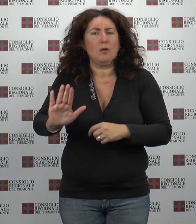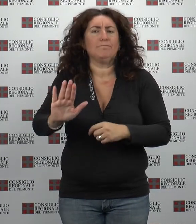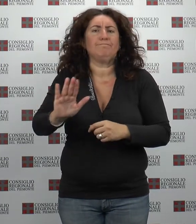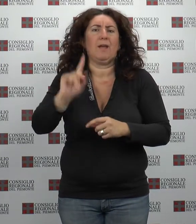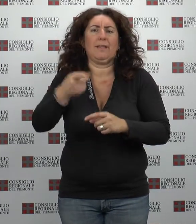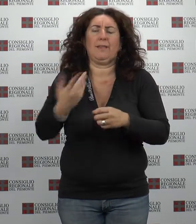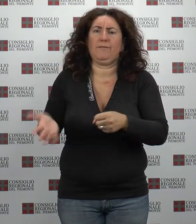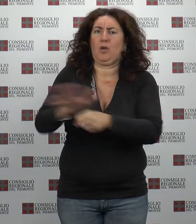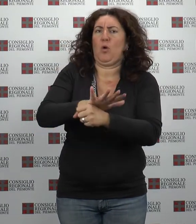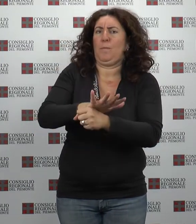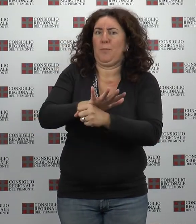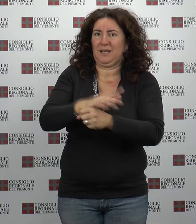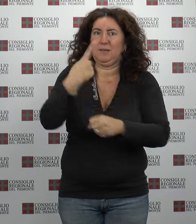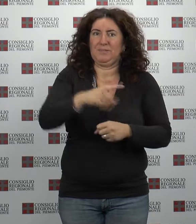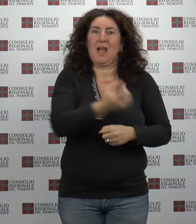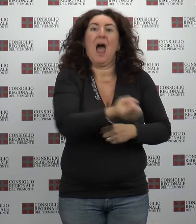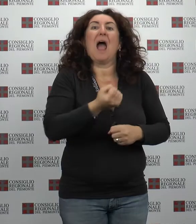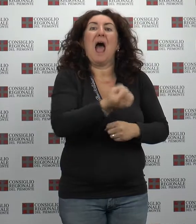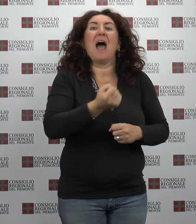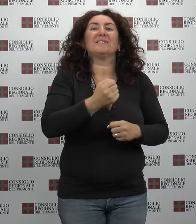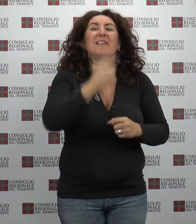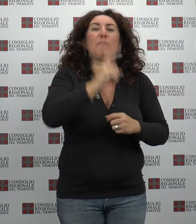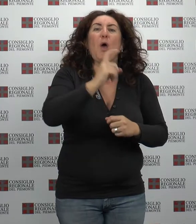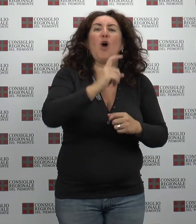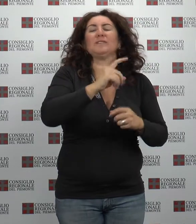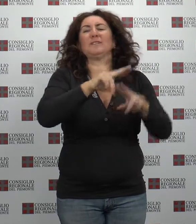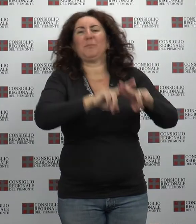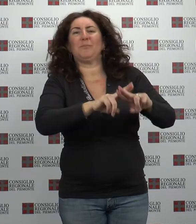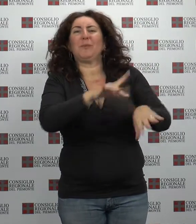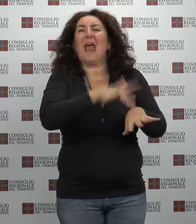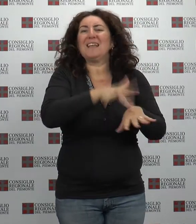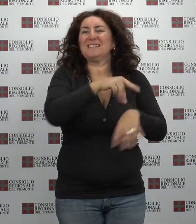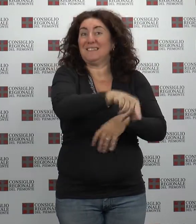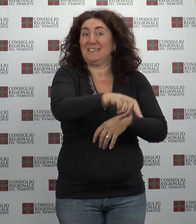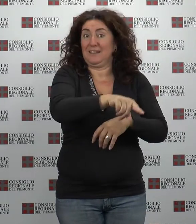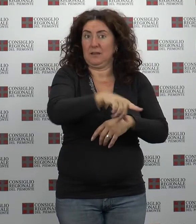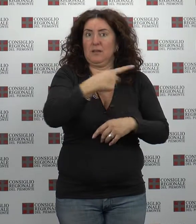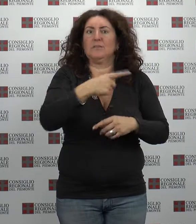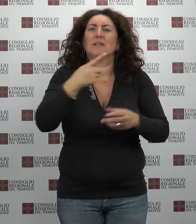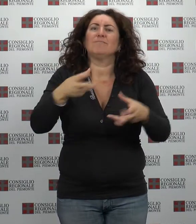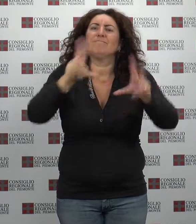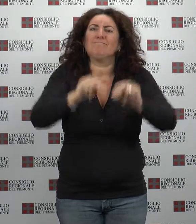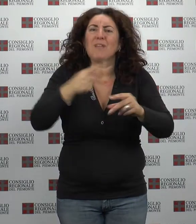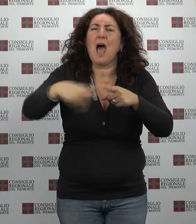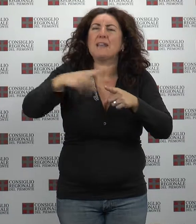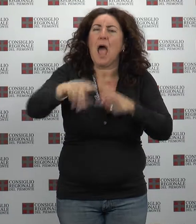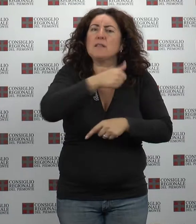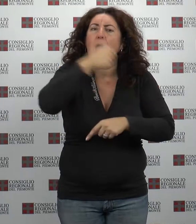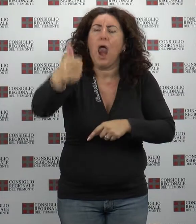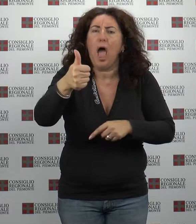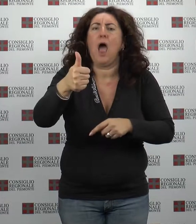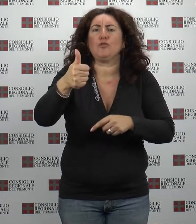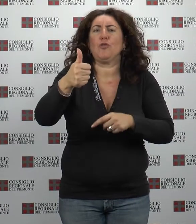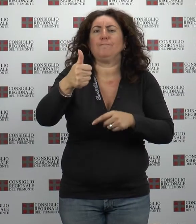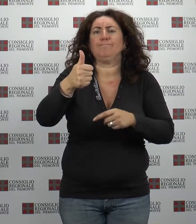Prestiti l'allungamento della restituzione del debito residuo del bilancio regionale per rendere meno pesante il complesso delle rate annuali da